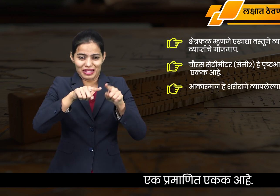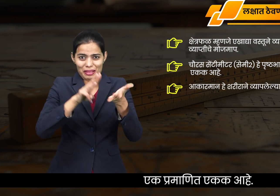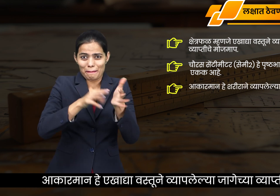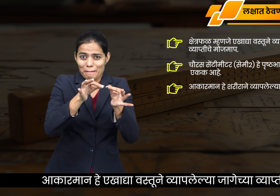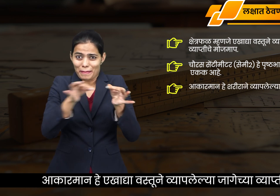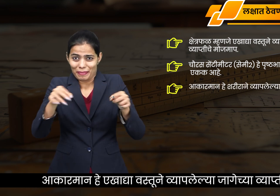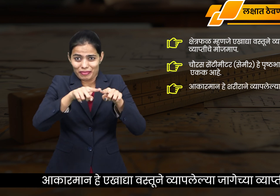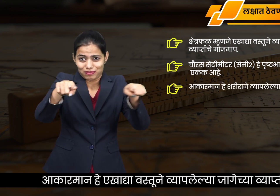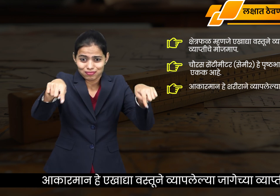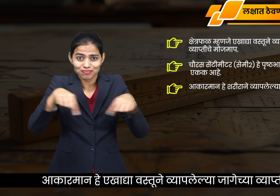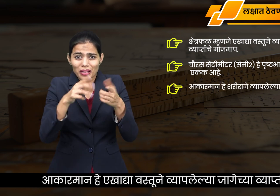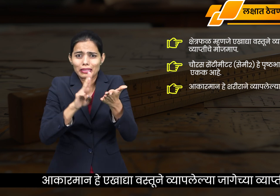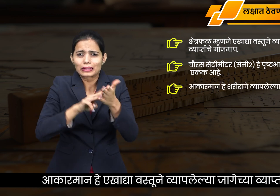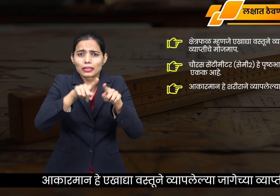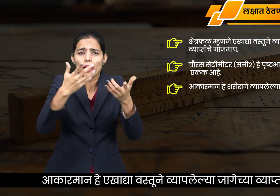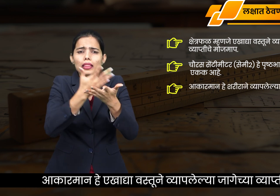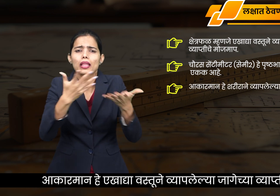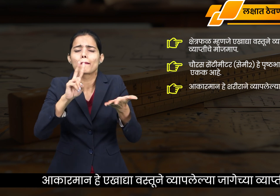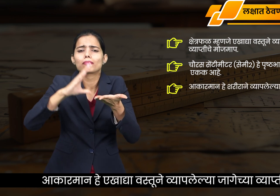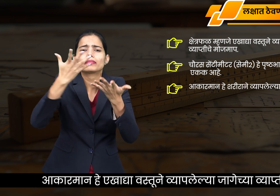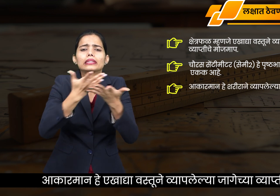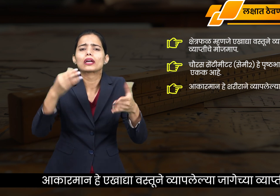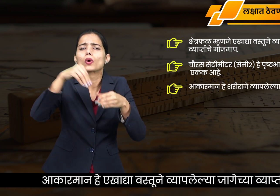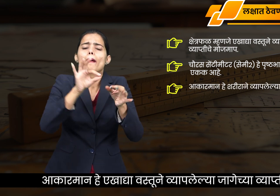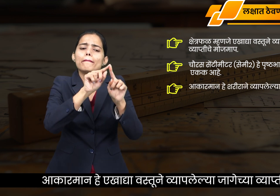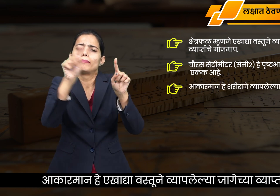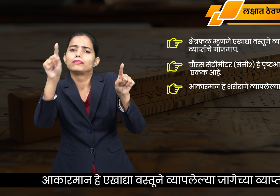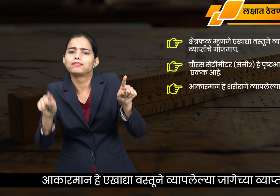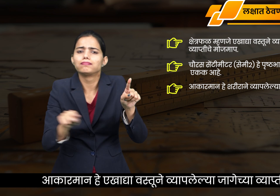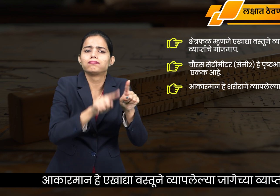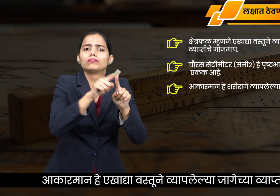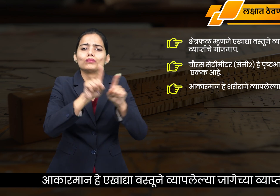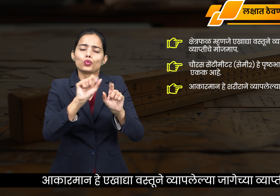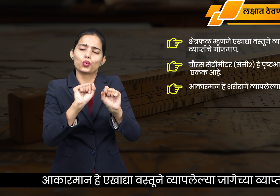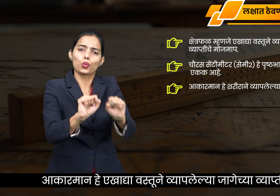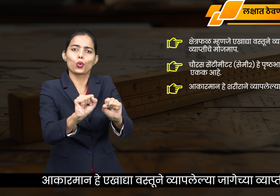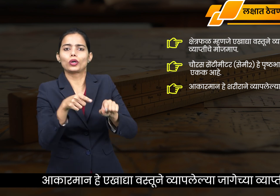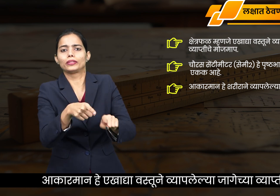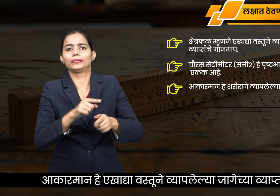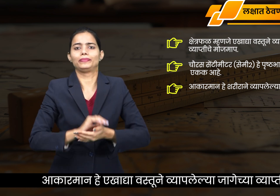आहे. आकारमान हे एखाद्या वस्तूने व्यापलेल्या जागेच्या व्याप्तीचे मोजमाप आहे.